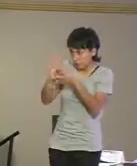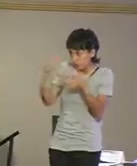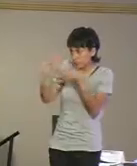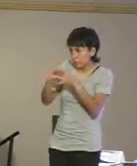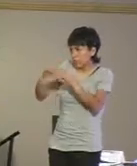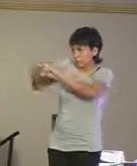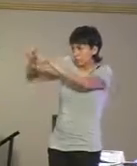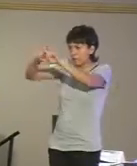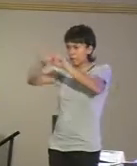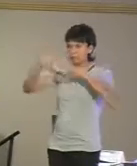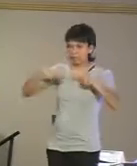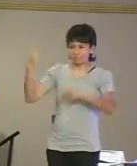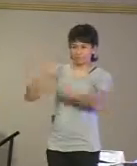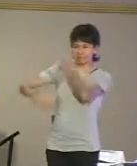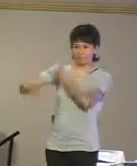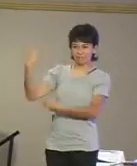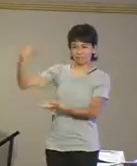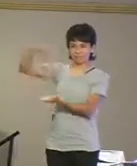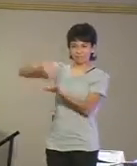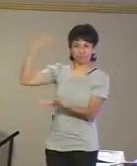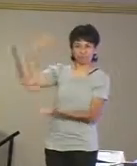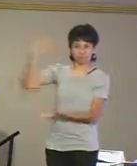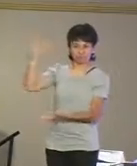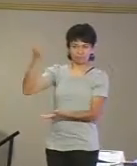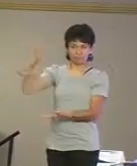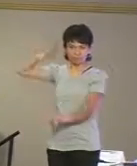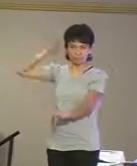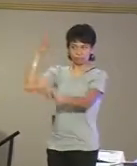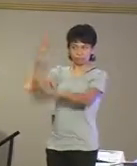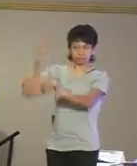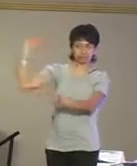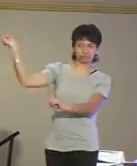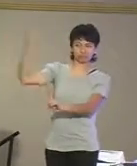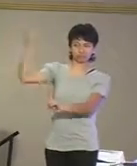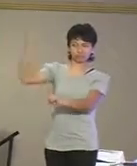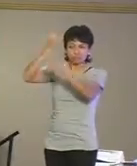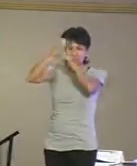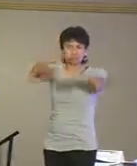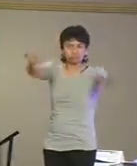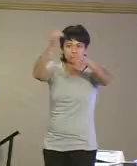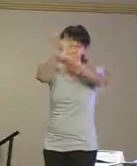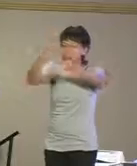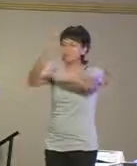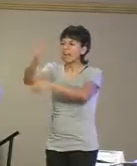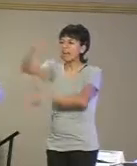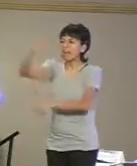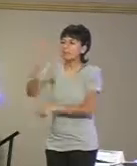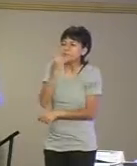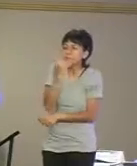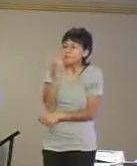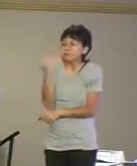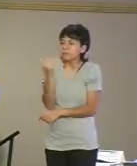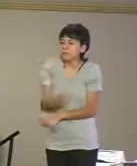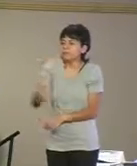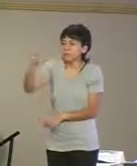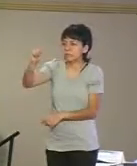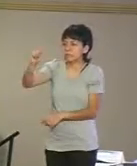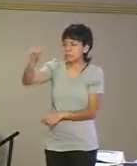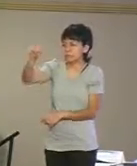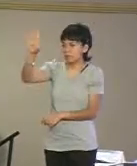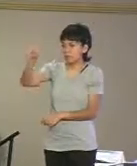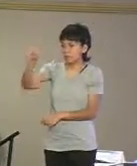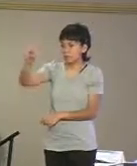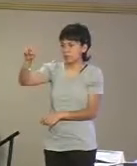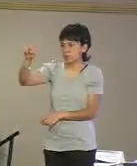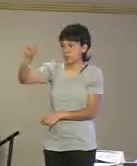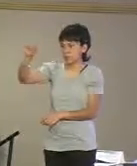del abordaje de la prevención de los defectos de tubo. Específicamente, como ven, no solo son defectos del tubo neural,